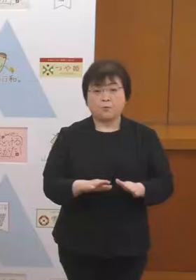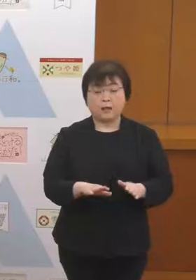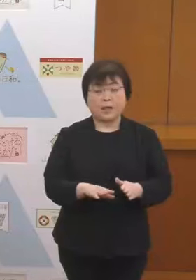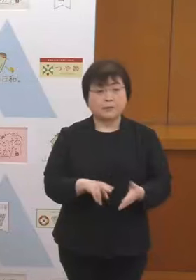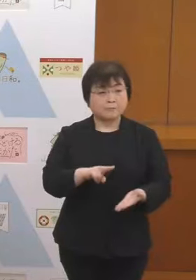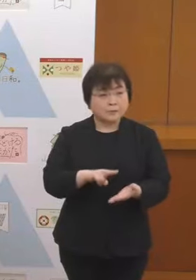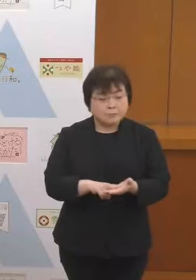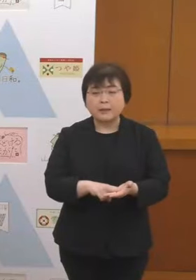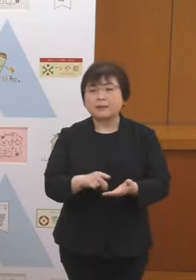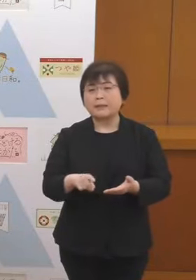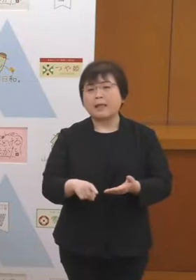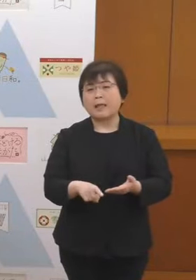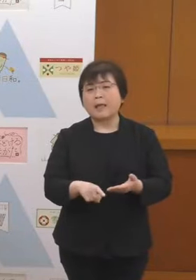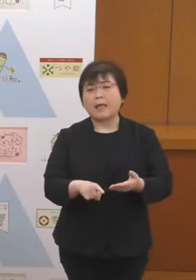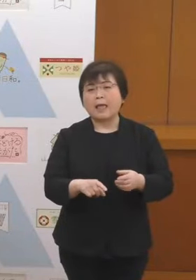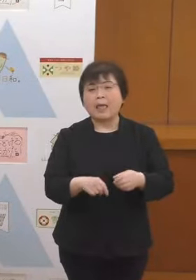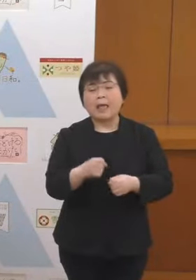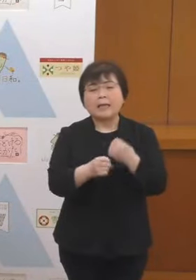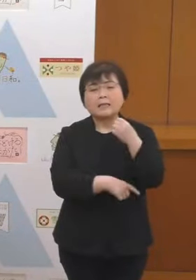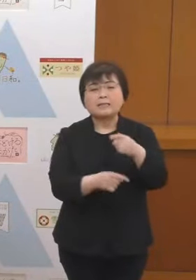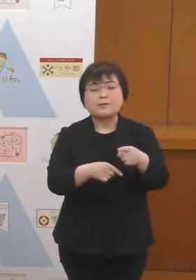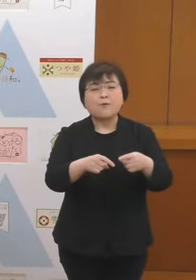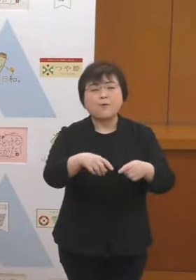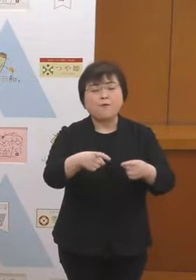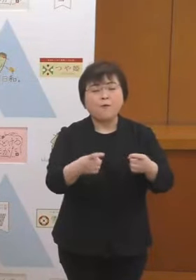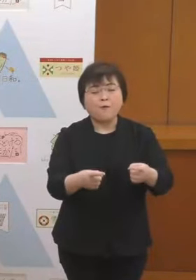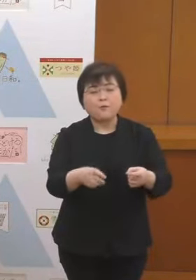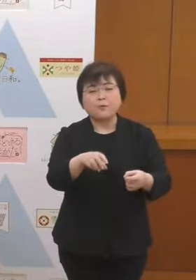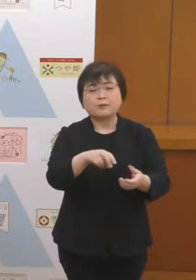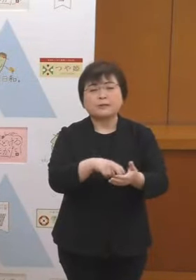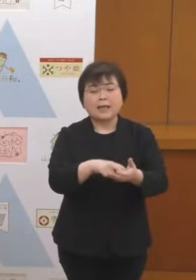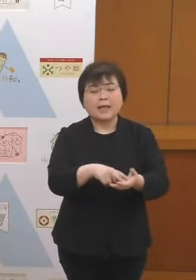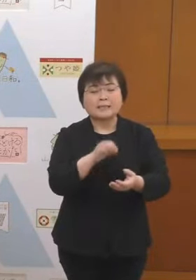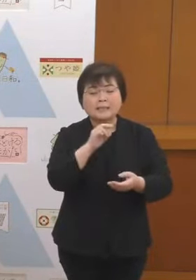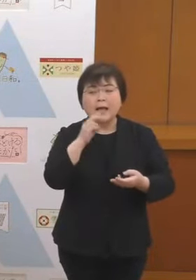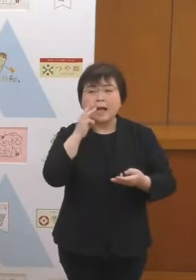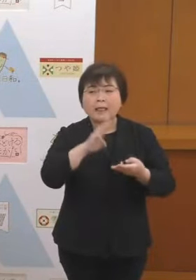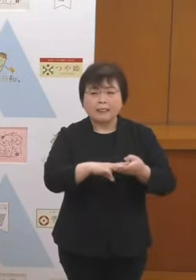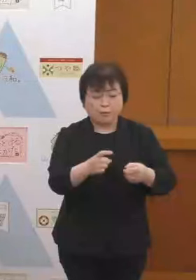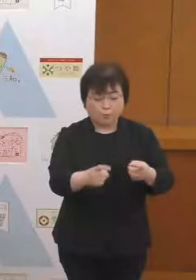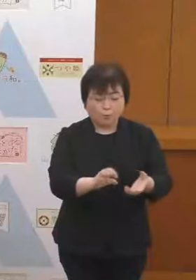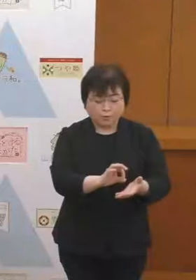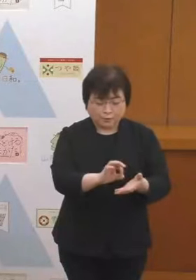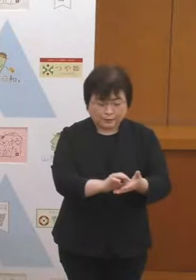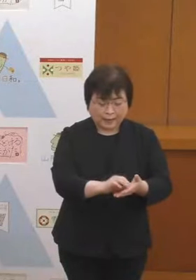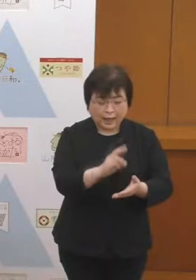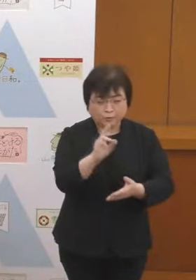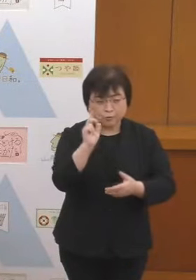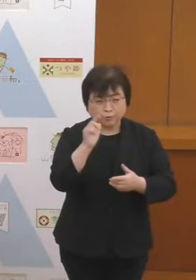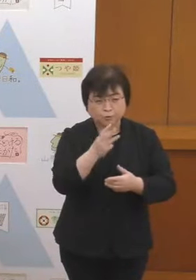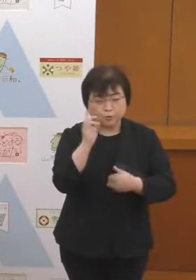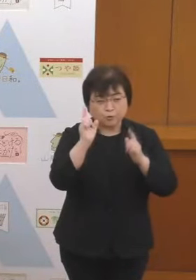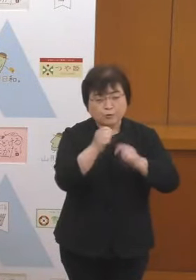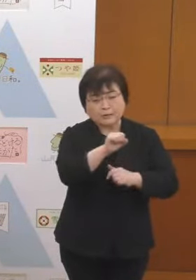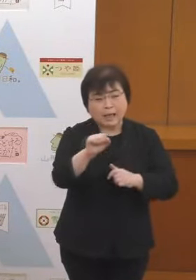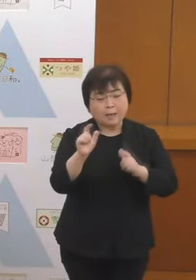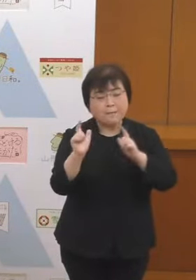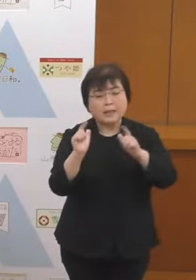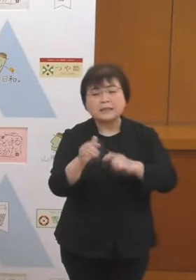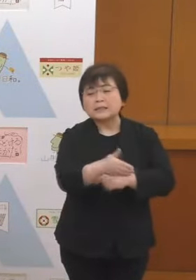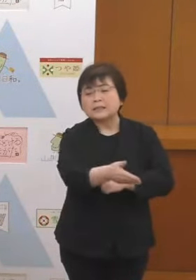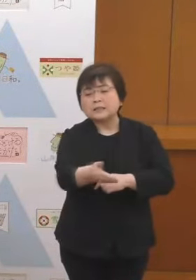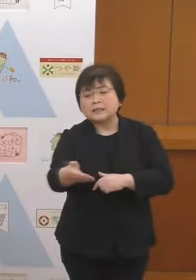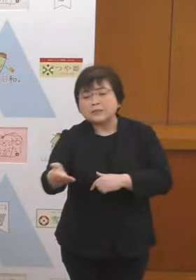の指定により基地公案として坂田校が活用されえ有沢町置きなどの幼女風力